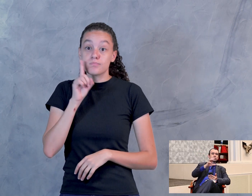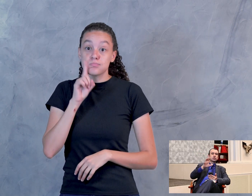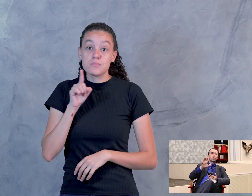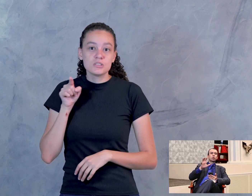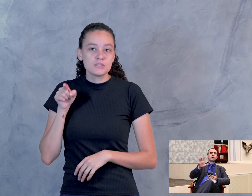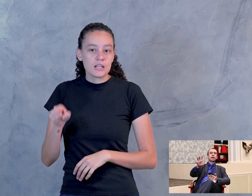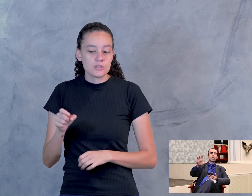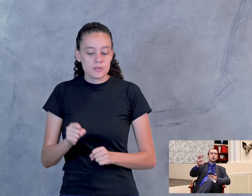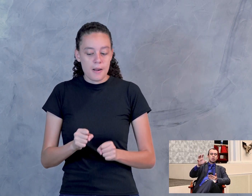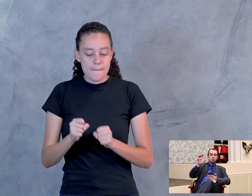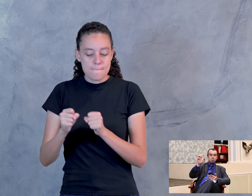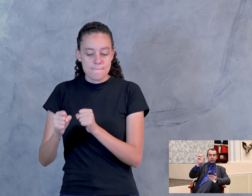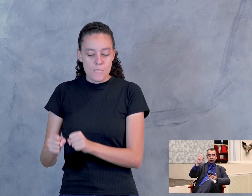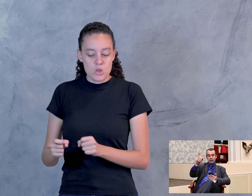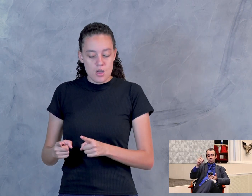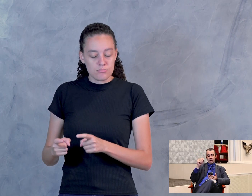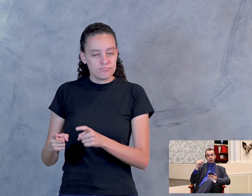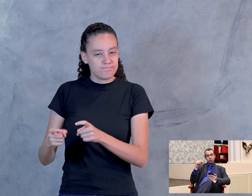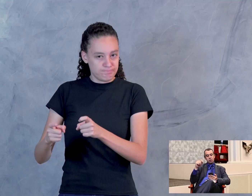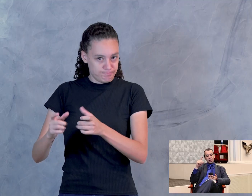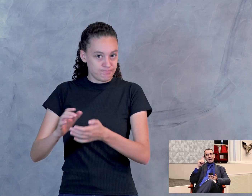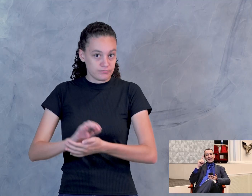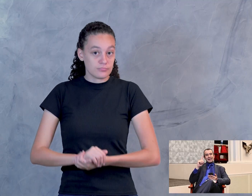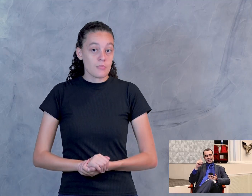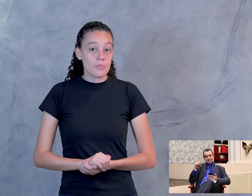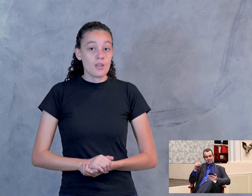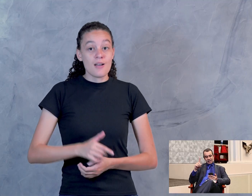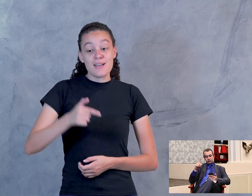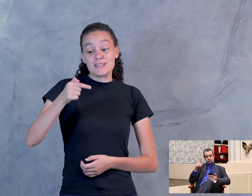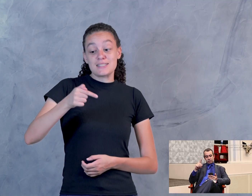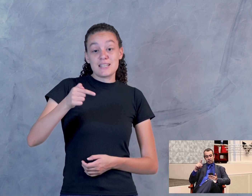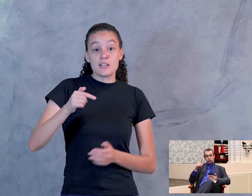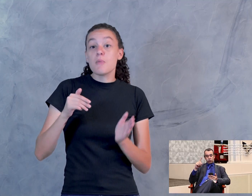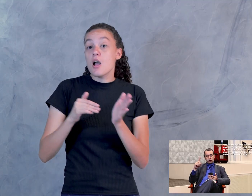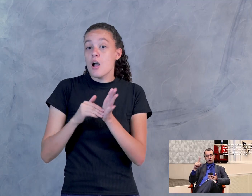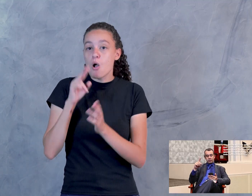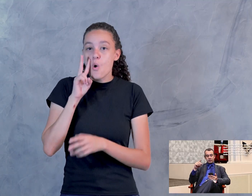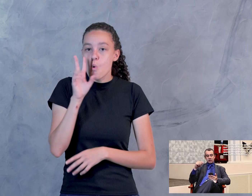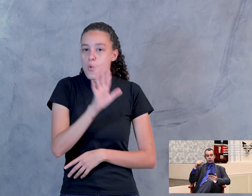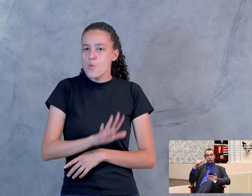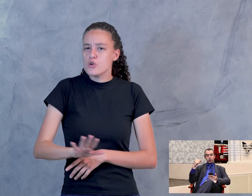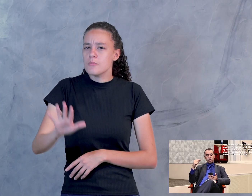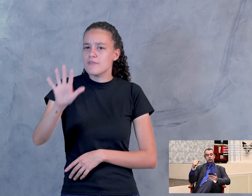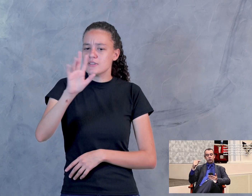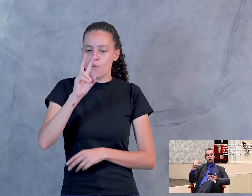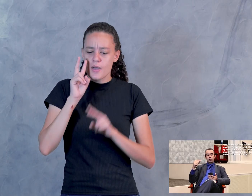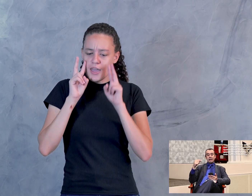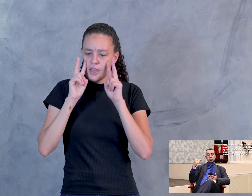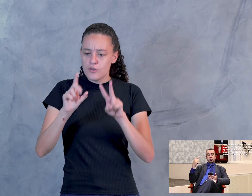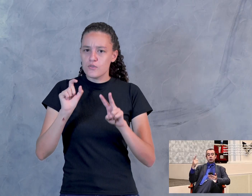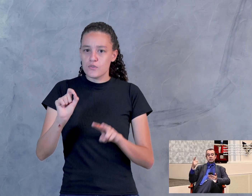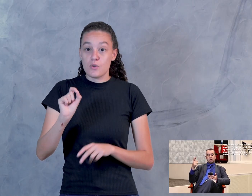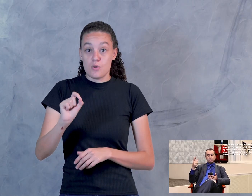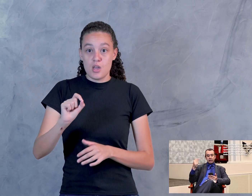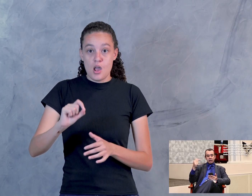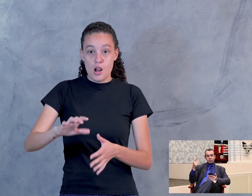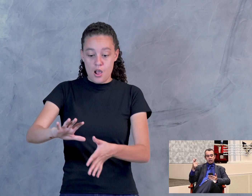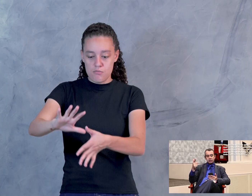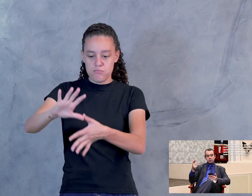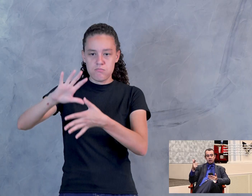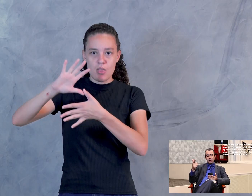Unidos como seu poder militar bélico. Na sétima e última visão foi onde eu vi uma